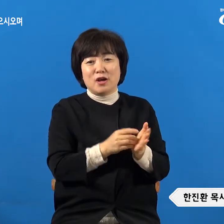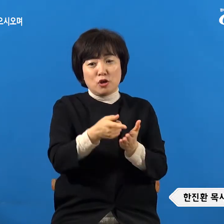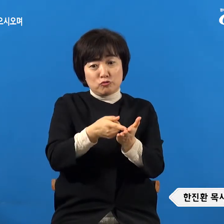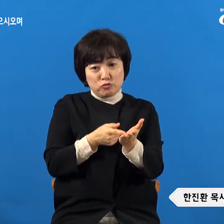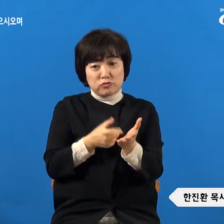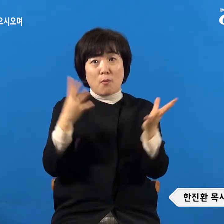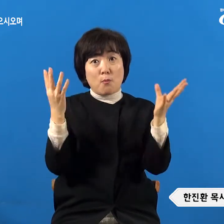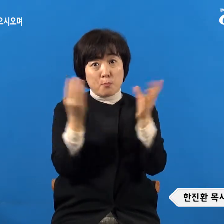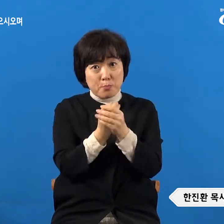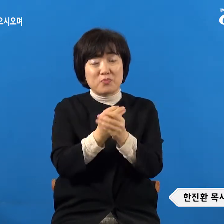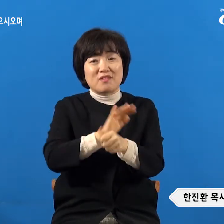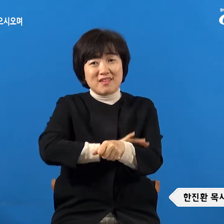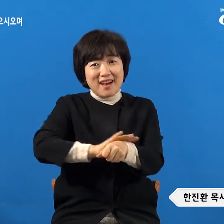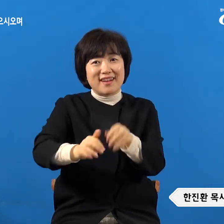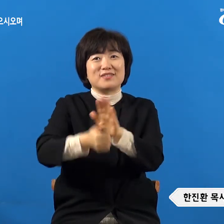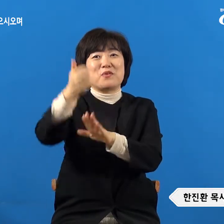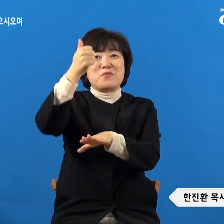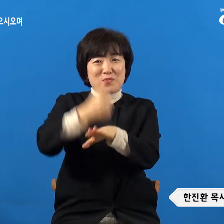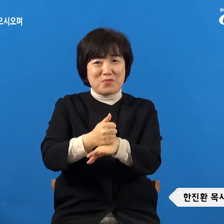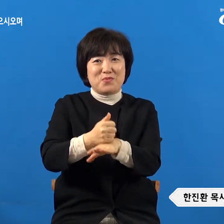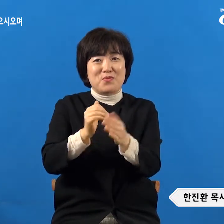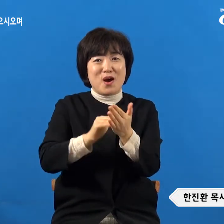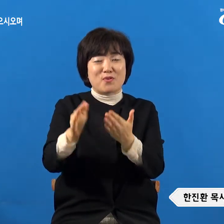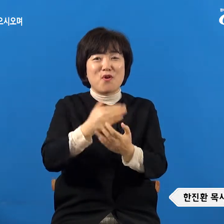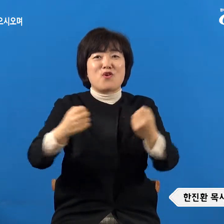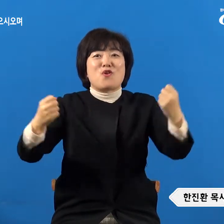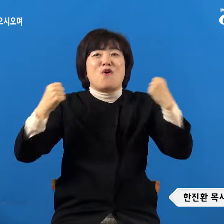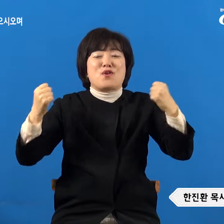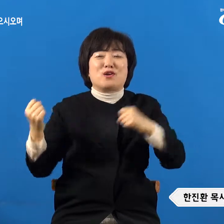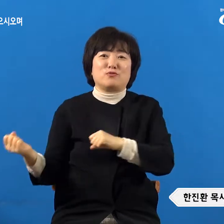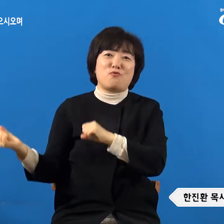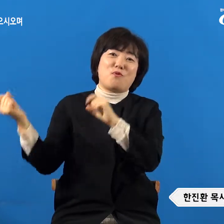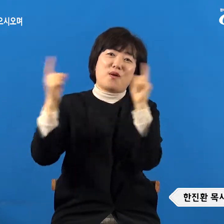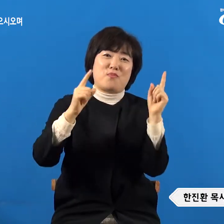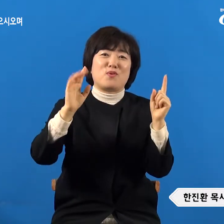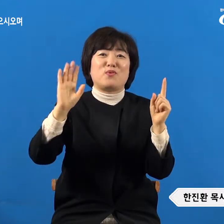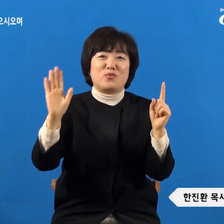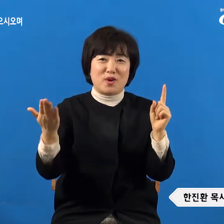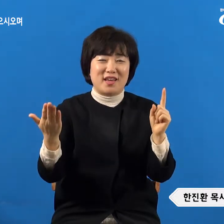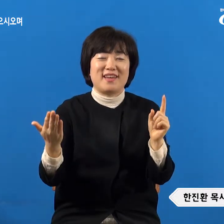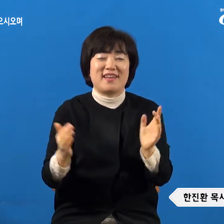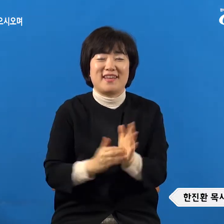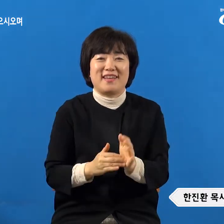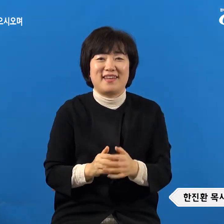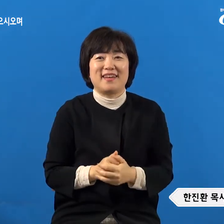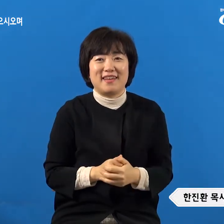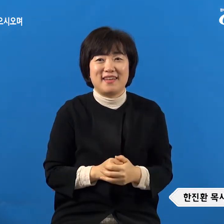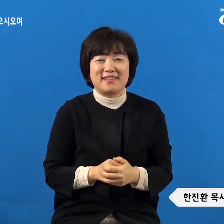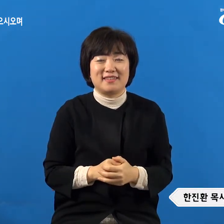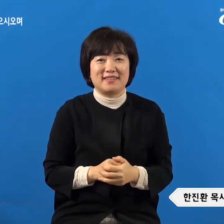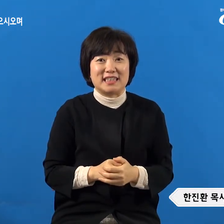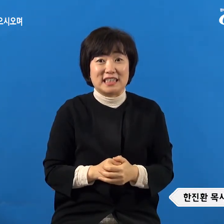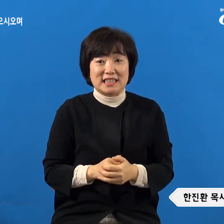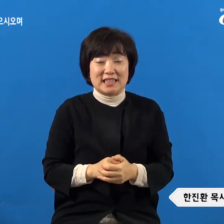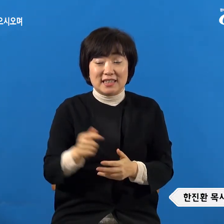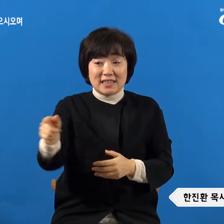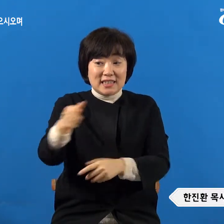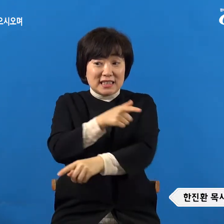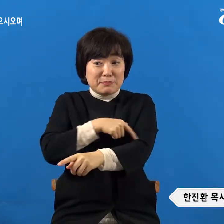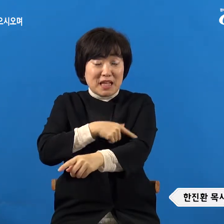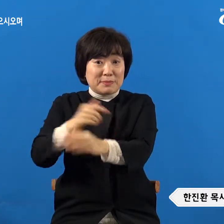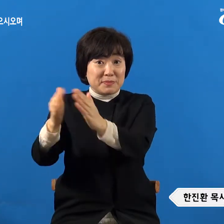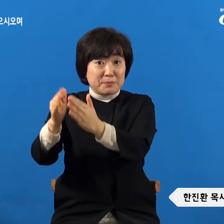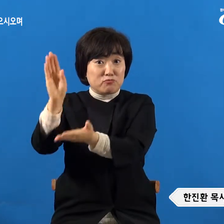수술도 완벽하게 잘 됐고 그리고 건강도 몰라보게 회복이 된 것입니다. 집사님